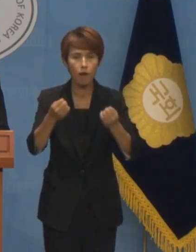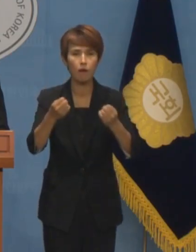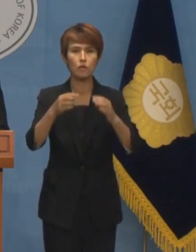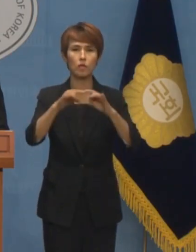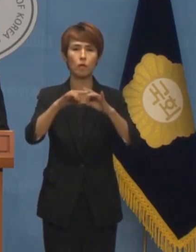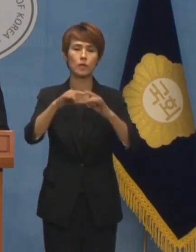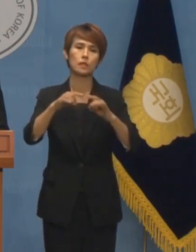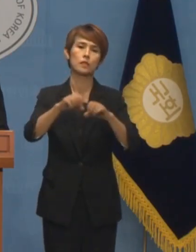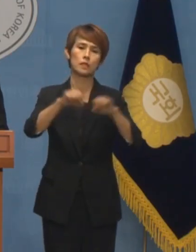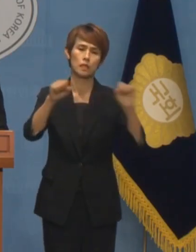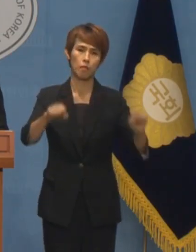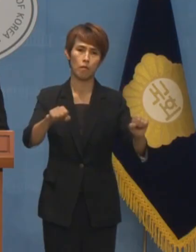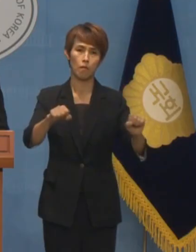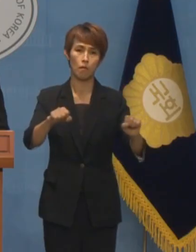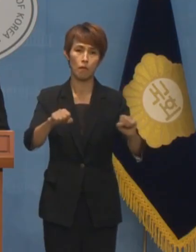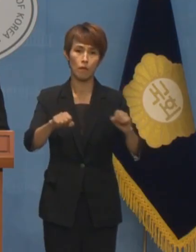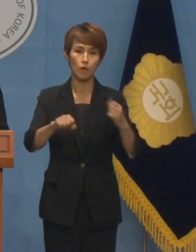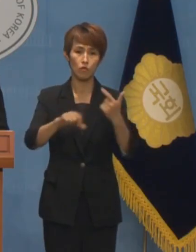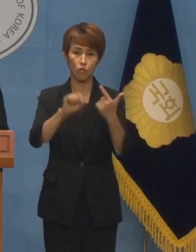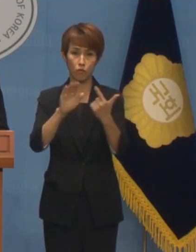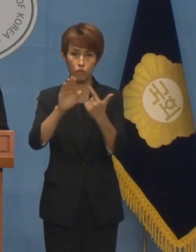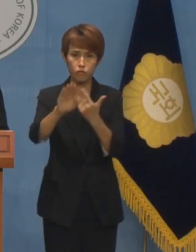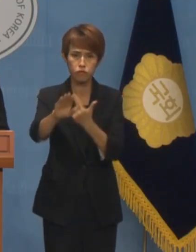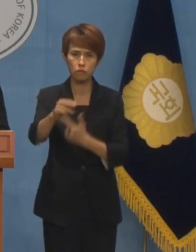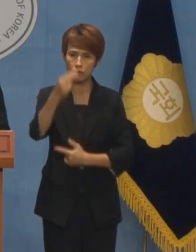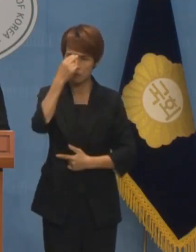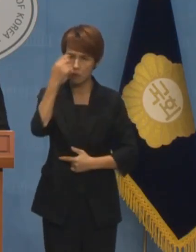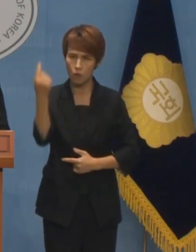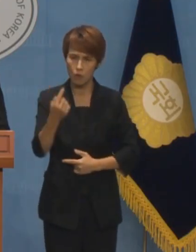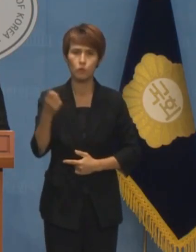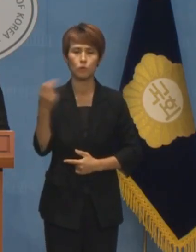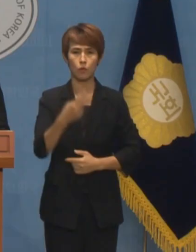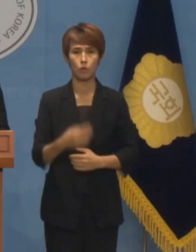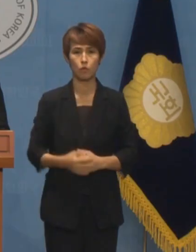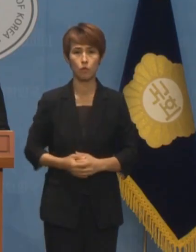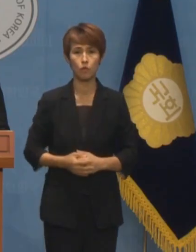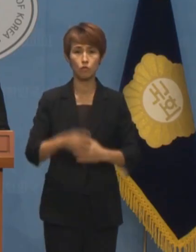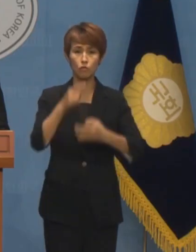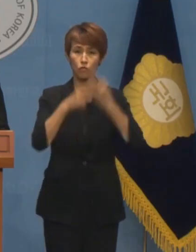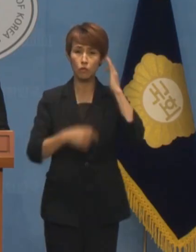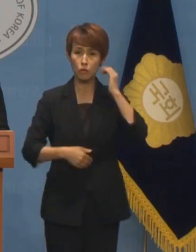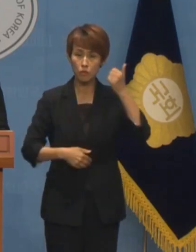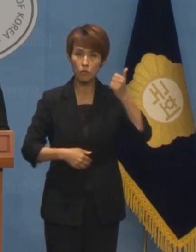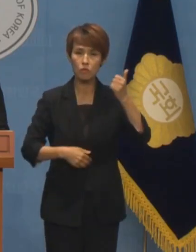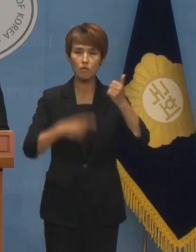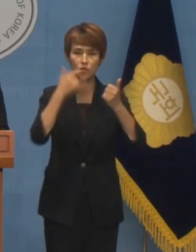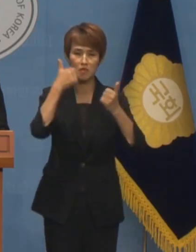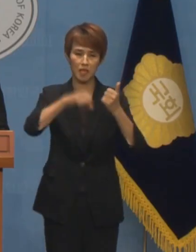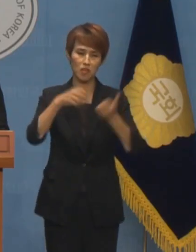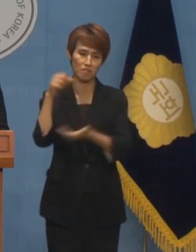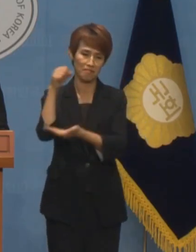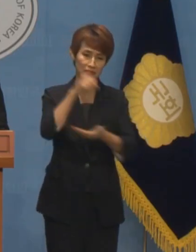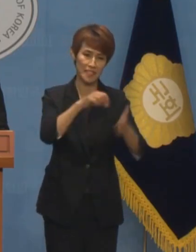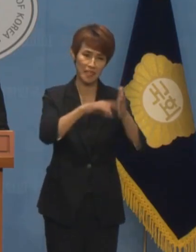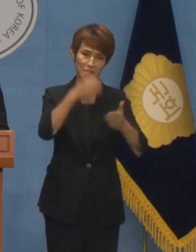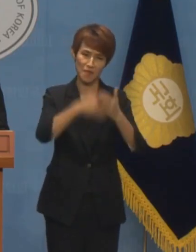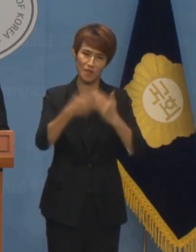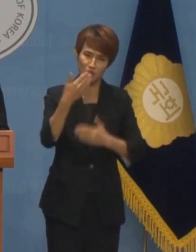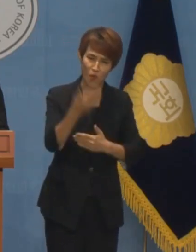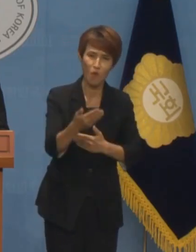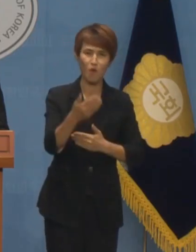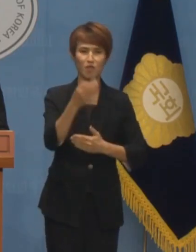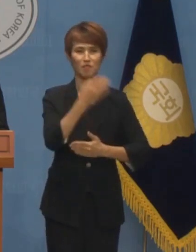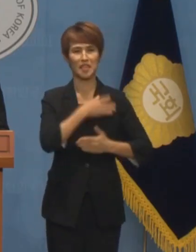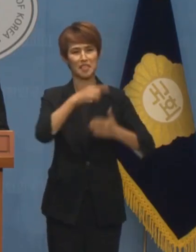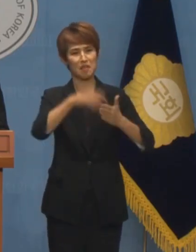하반기에도 반전은 어려울 가능성이 큽니다. 그런데도 윤석열 대통령은 상속세 개편 등 부자 감세를 더욱